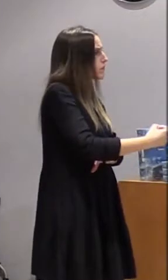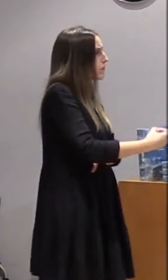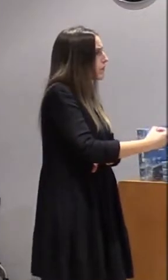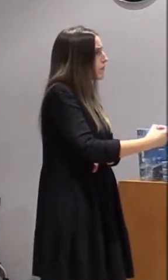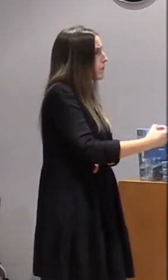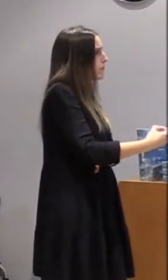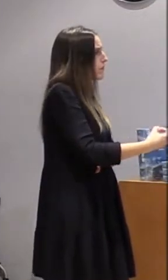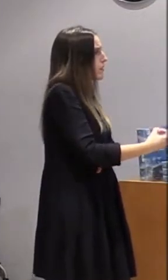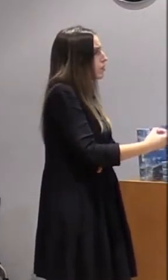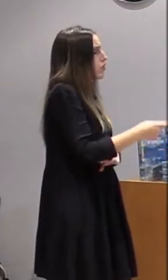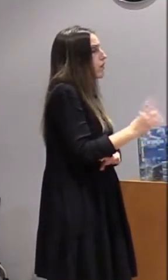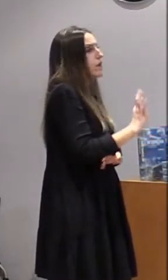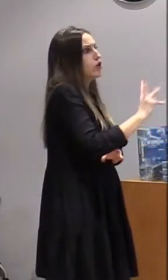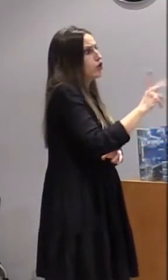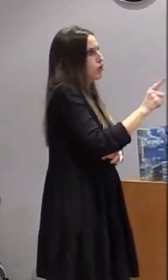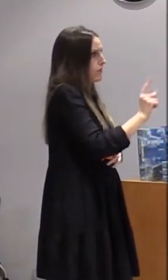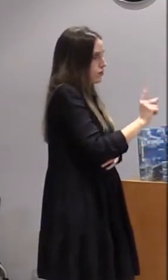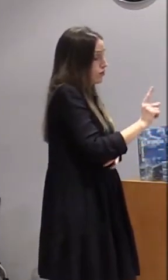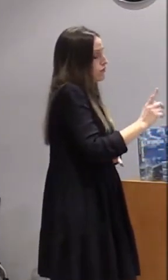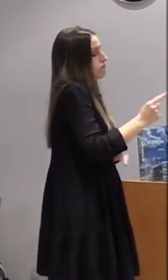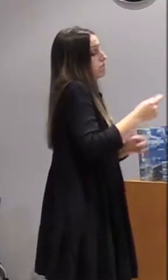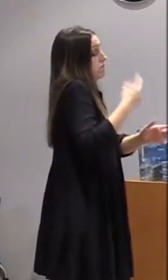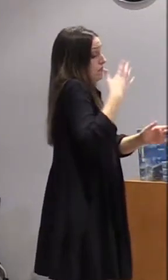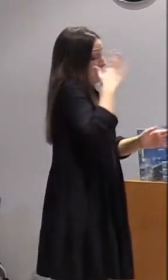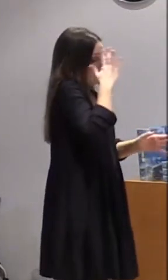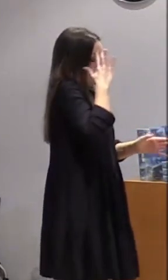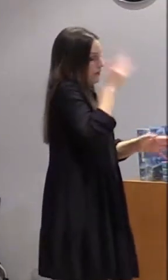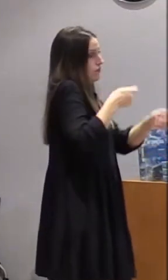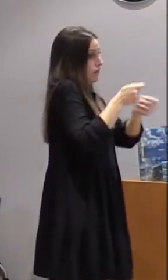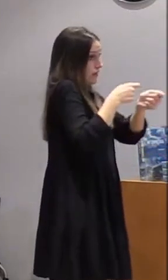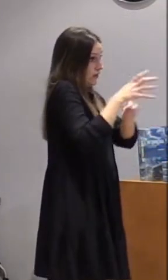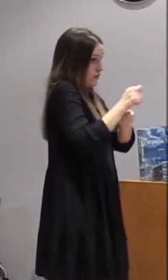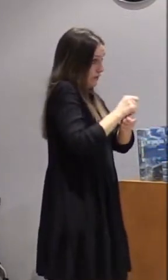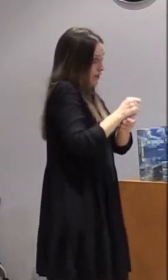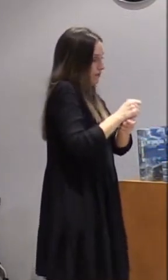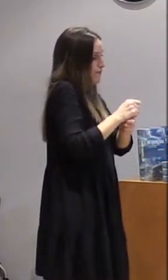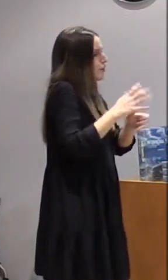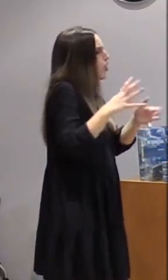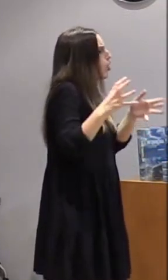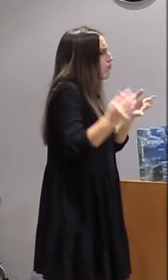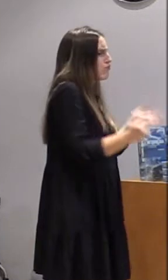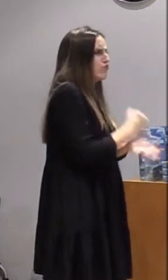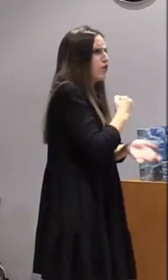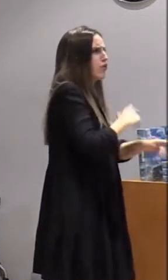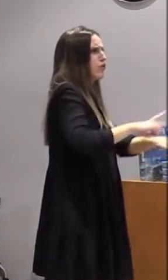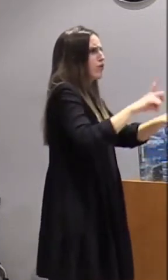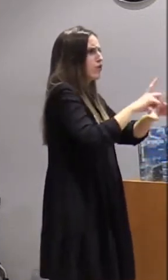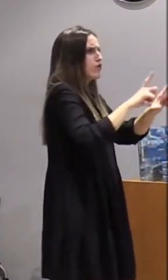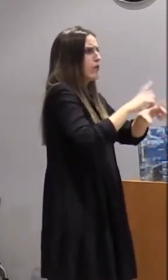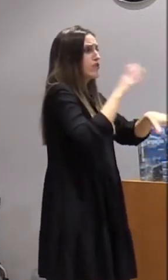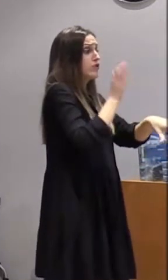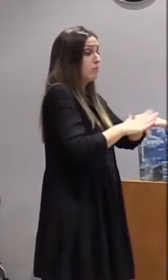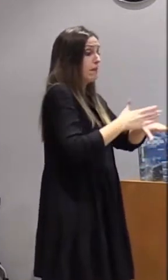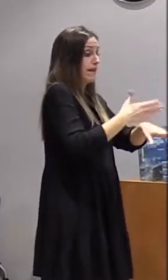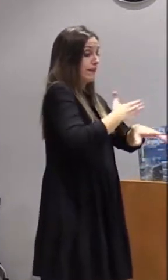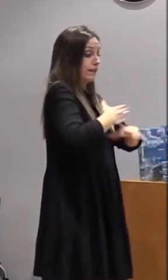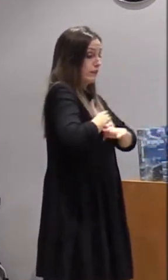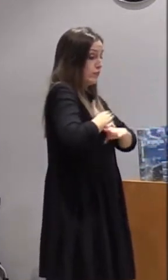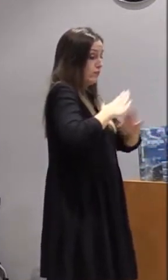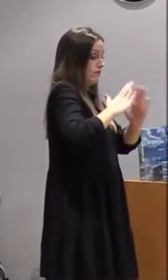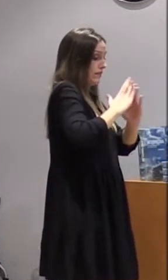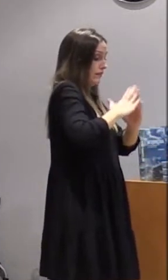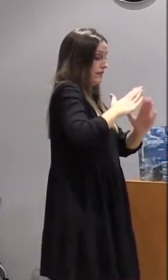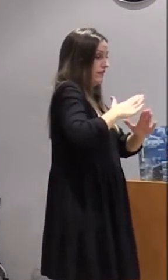como fuera, no robando, imagino que comprando, todos los cuadros de Patinir que pudiera encontrar para llevárselos al Escorial, porque a él